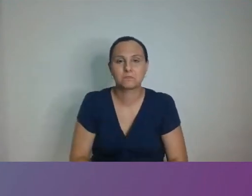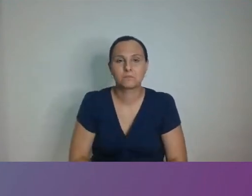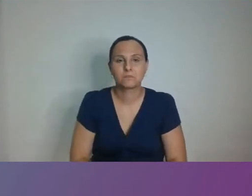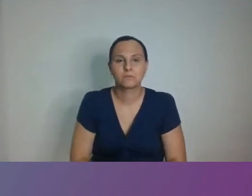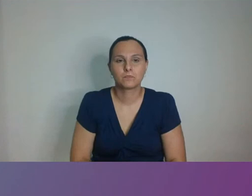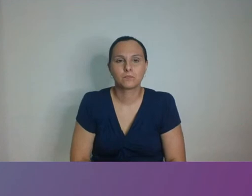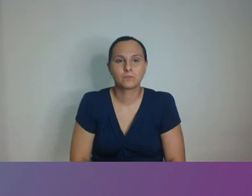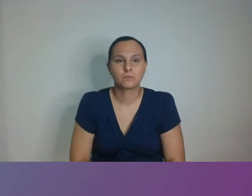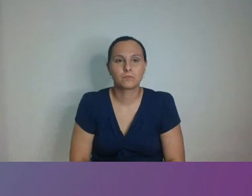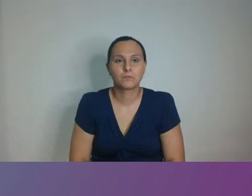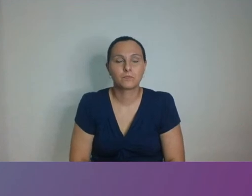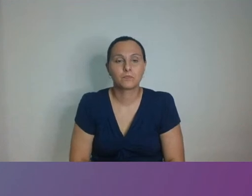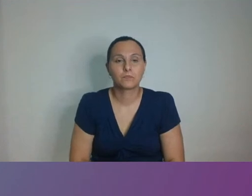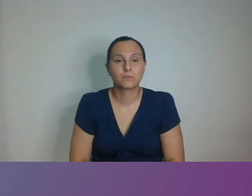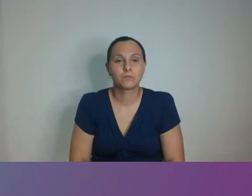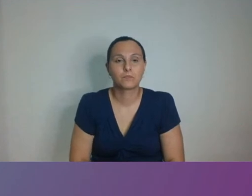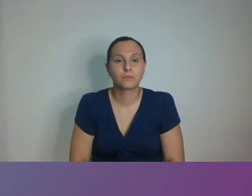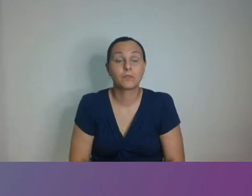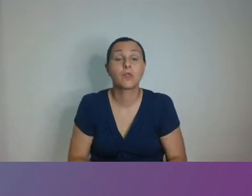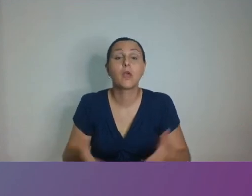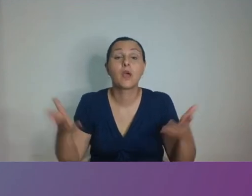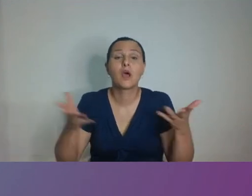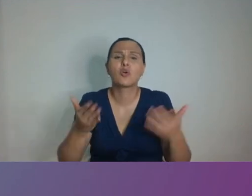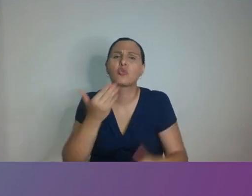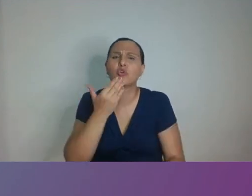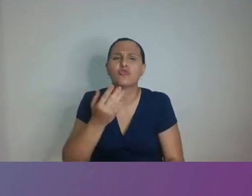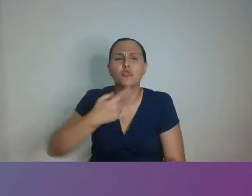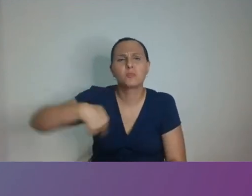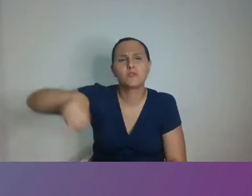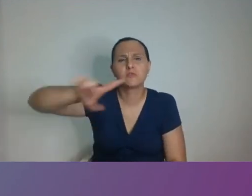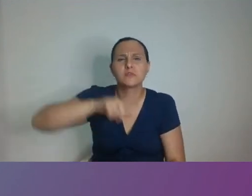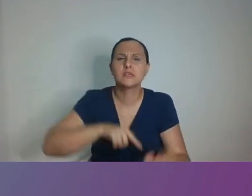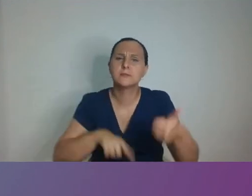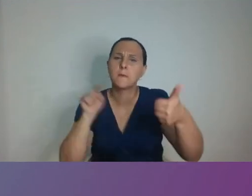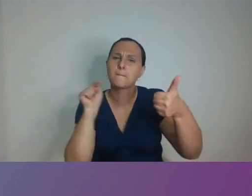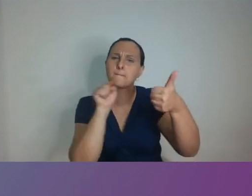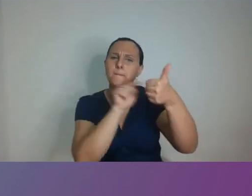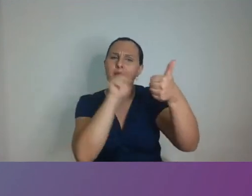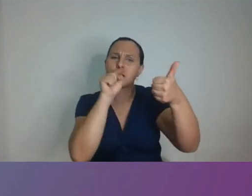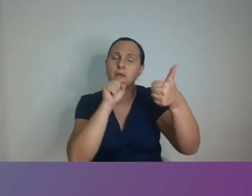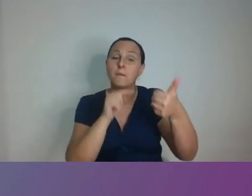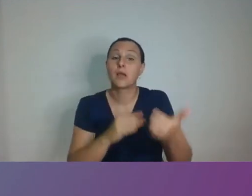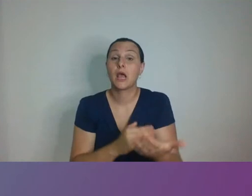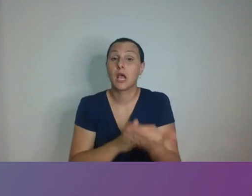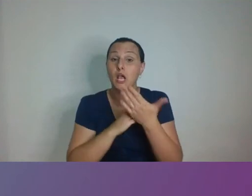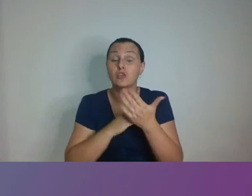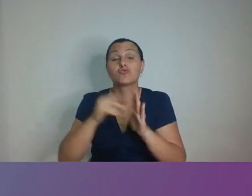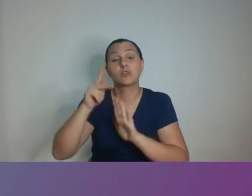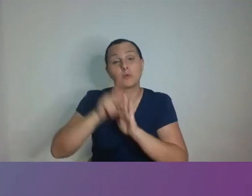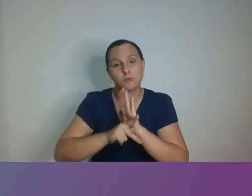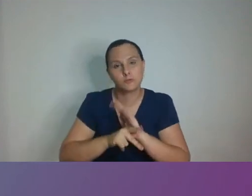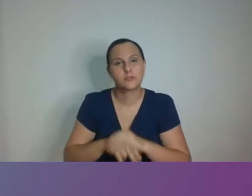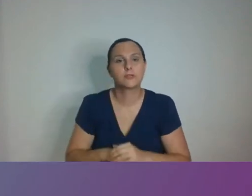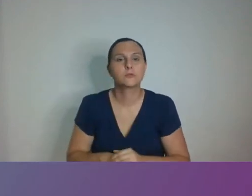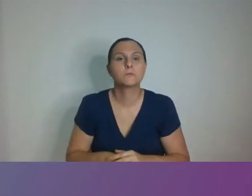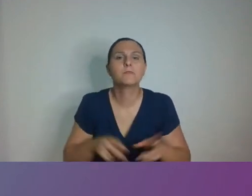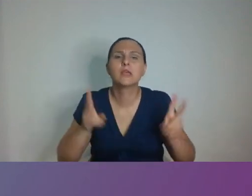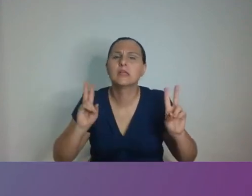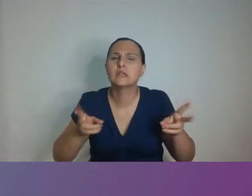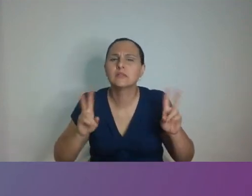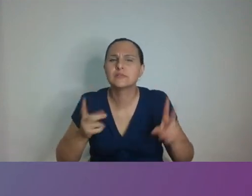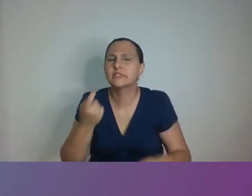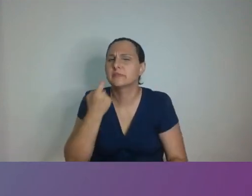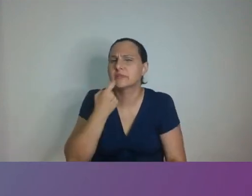Pessoal, vou pedir a vocês para que deixem um like no vídeo, deixem o joinha para ajudar o projeto. Toda sexta-feira eu estou aqui nesse mesmo